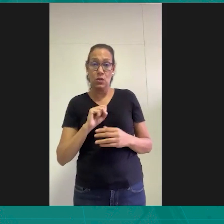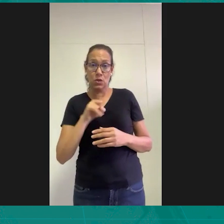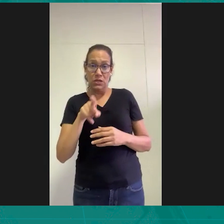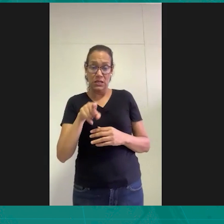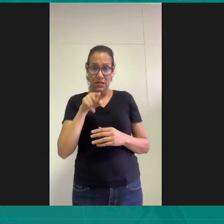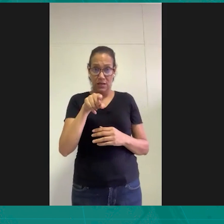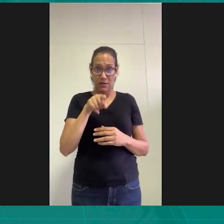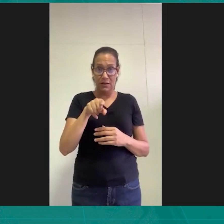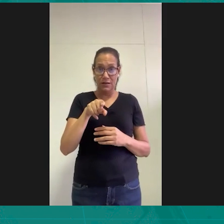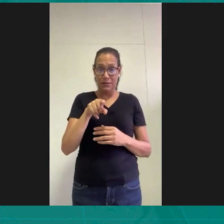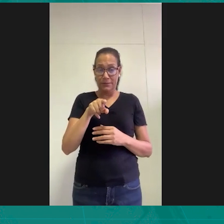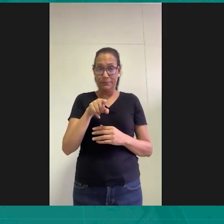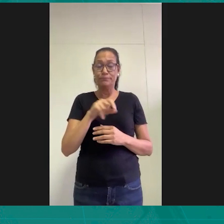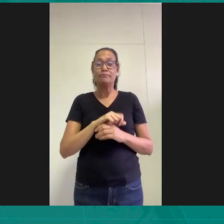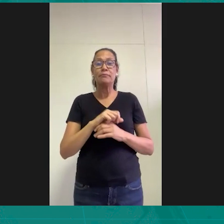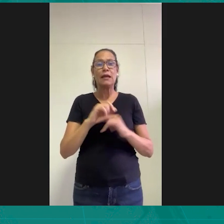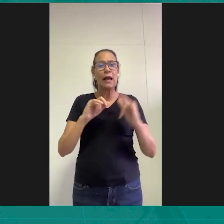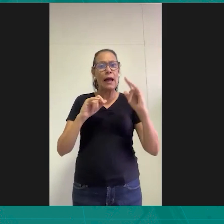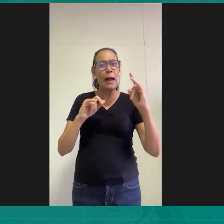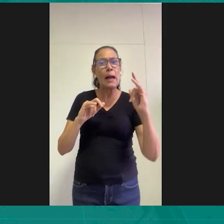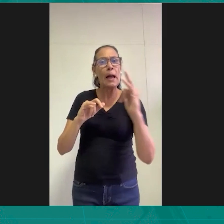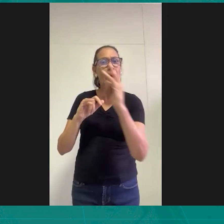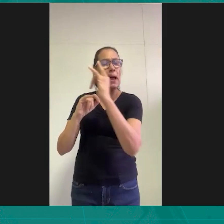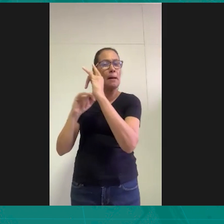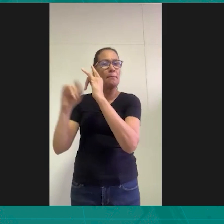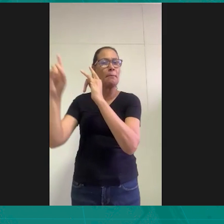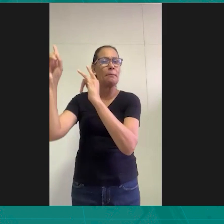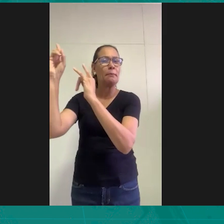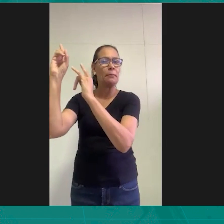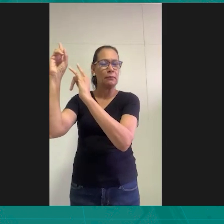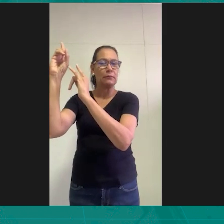amais, né? Ó Senhor,